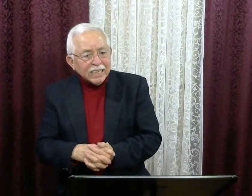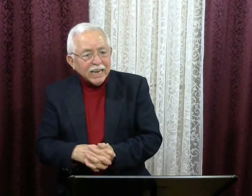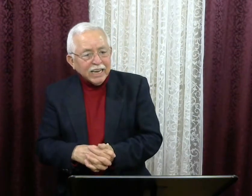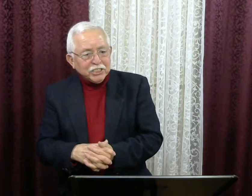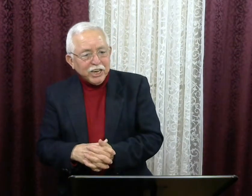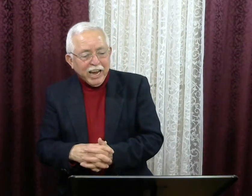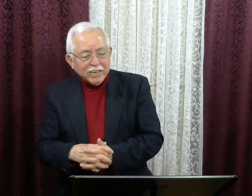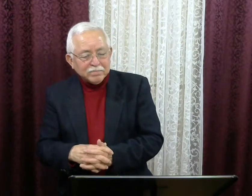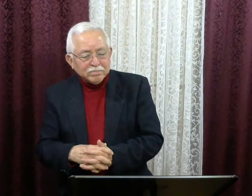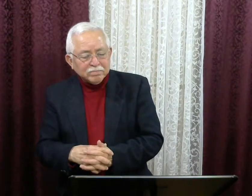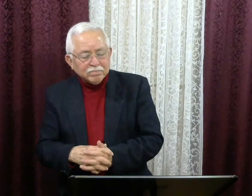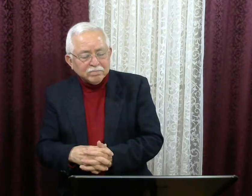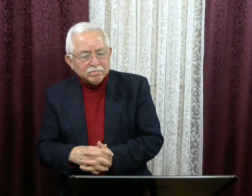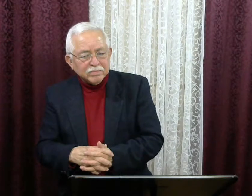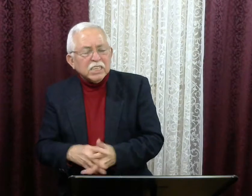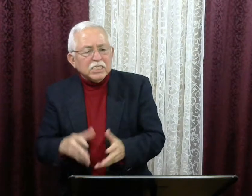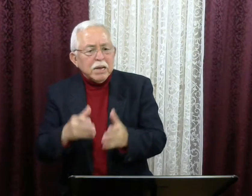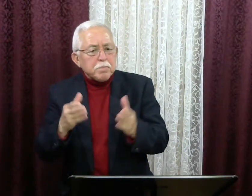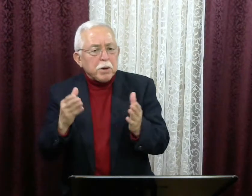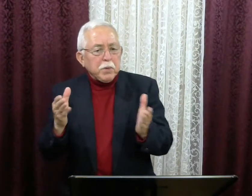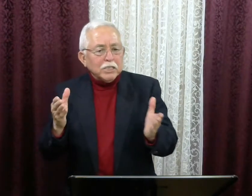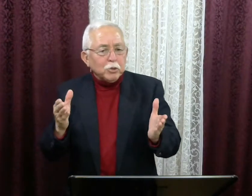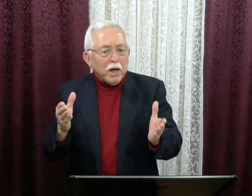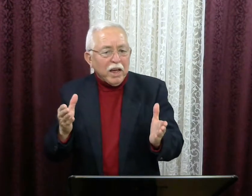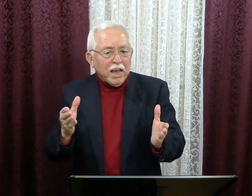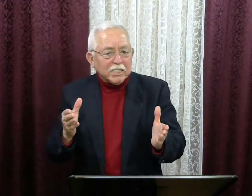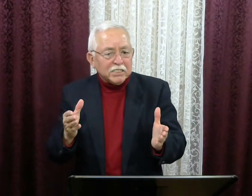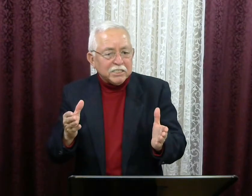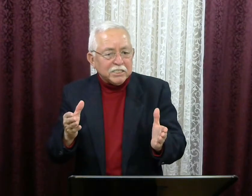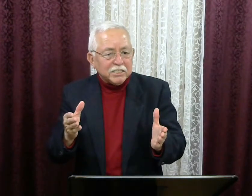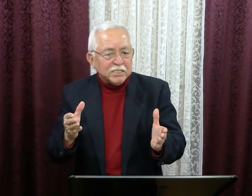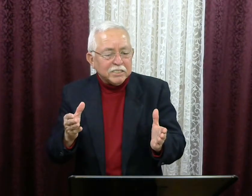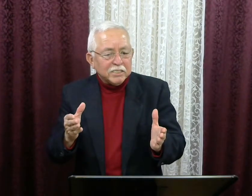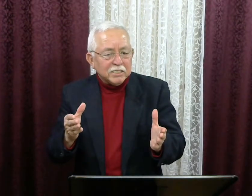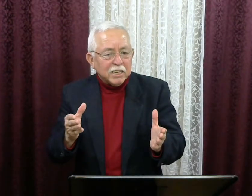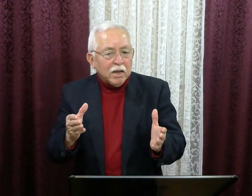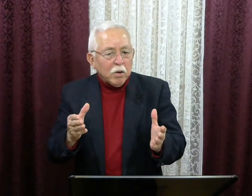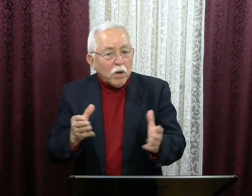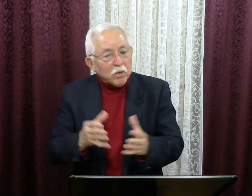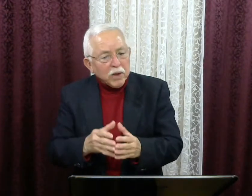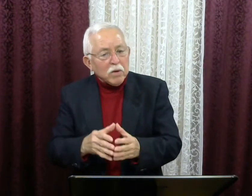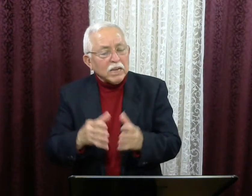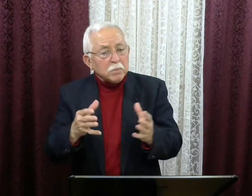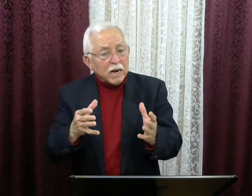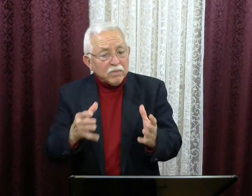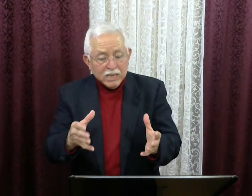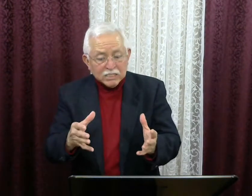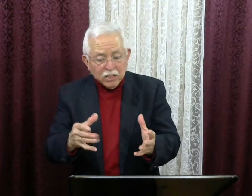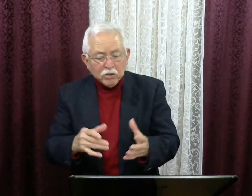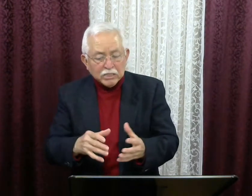Jessie y Jane. Siempre pienso en ellas cuando veo las maravillas que Dios